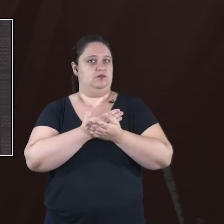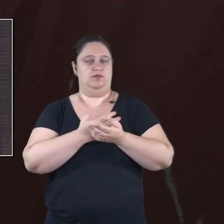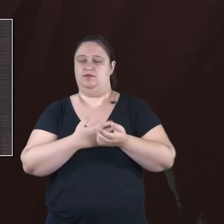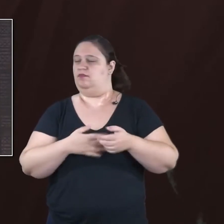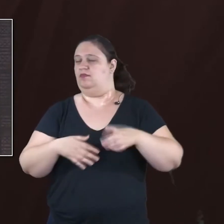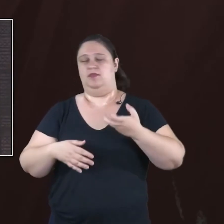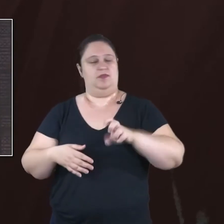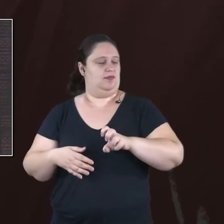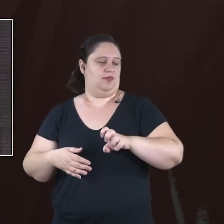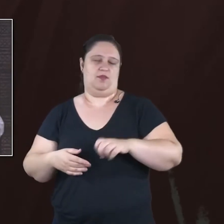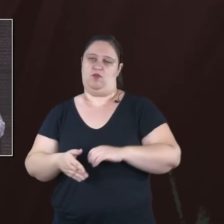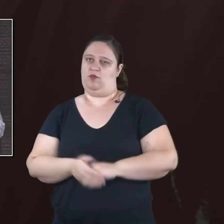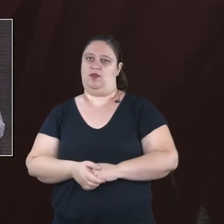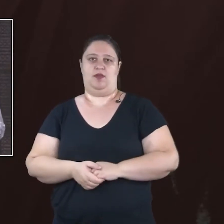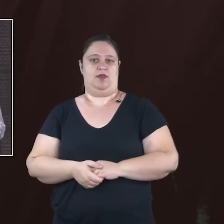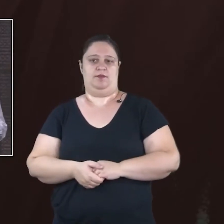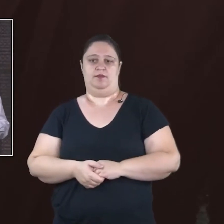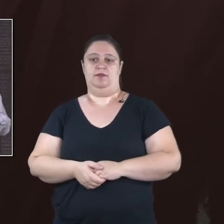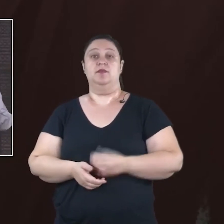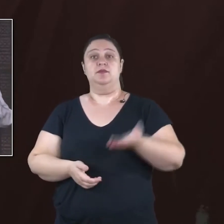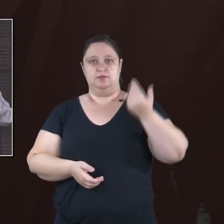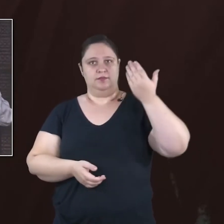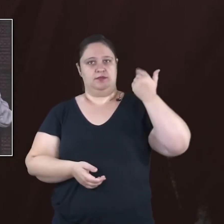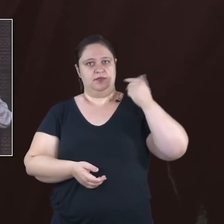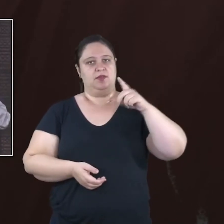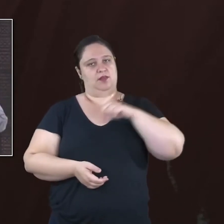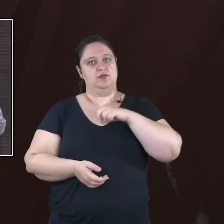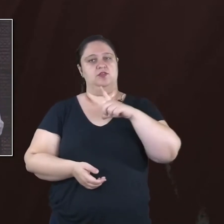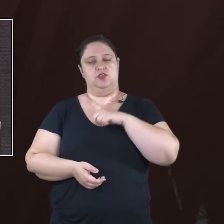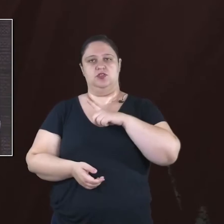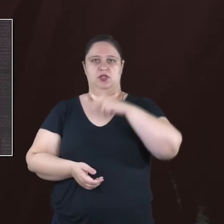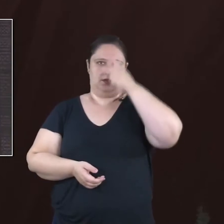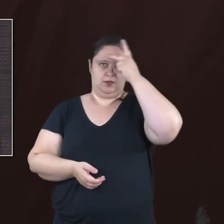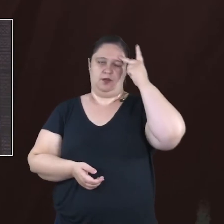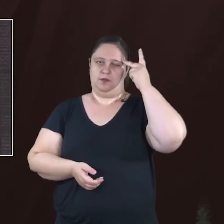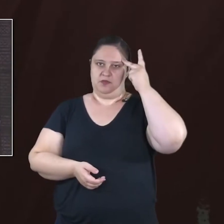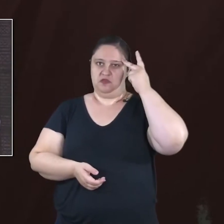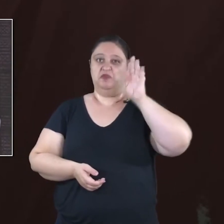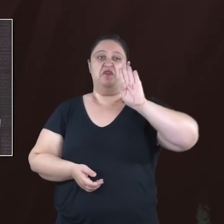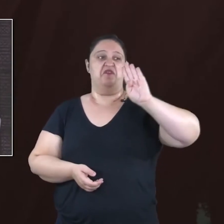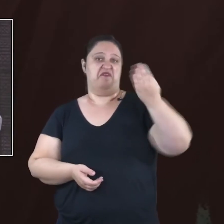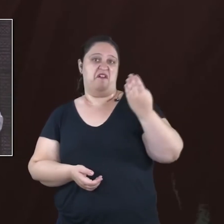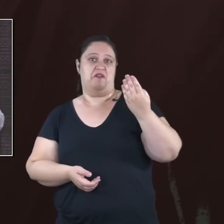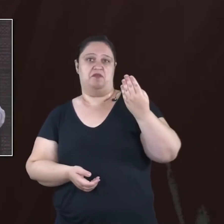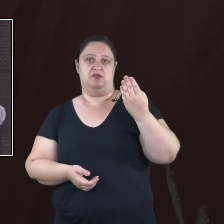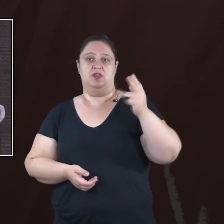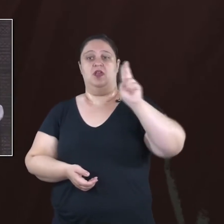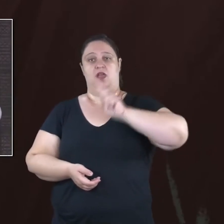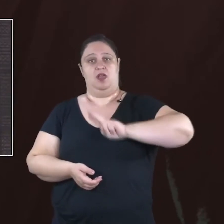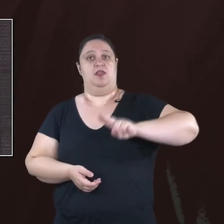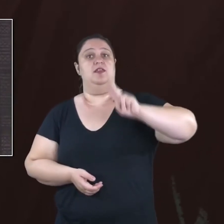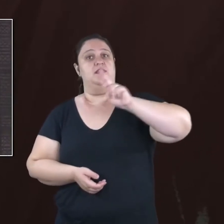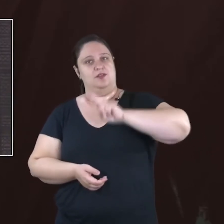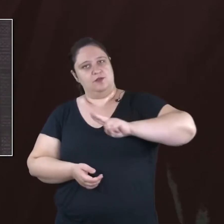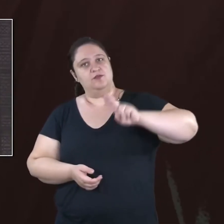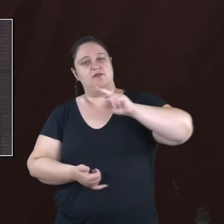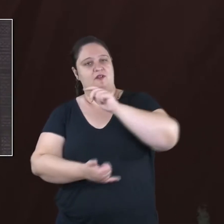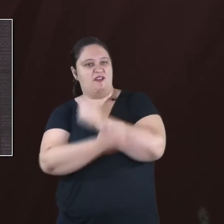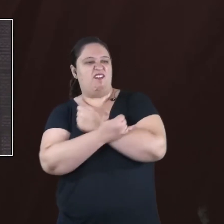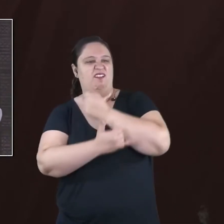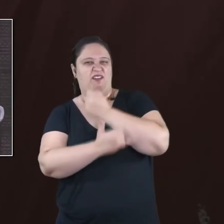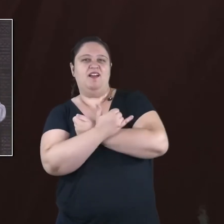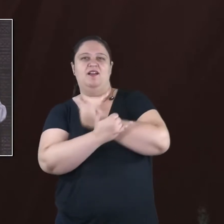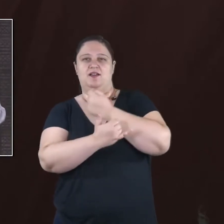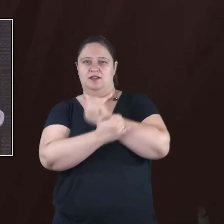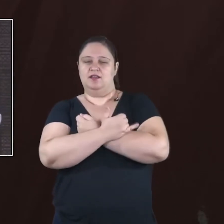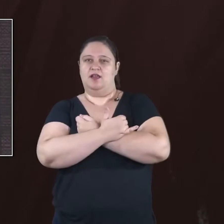trabalhamos para isso. Havia na época falsos mestres que usavam todo tipo de ardil